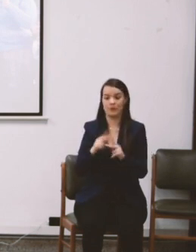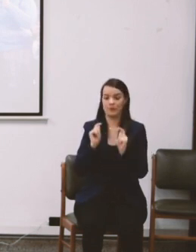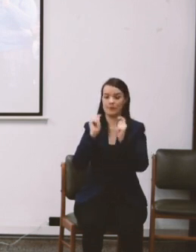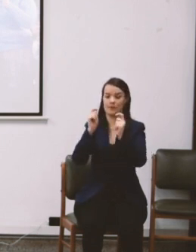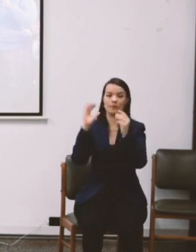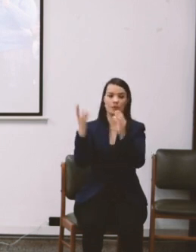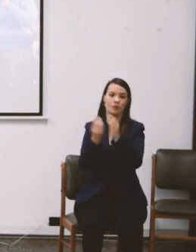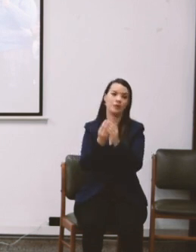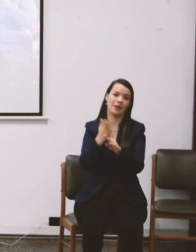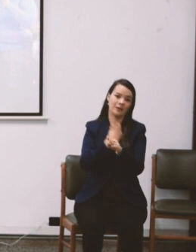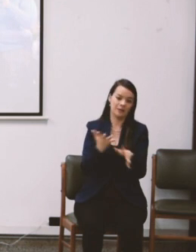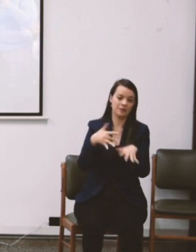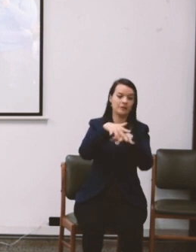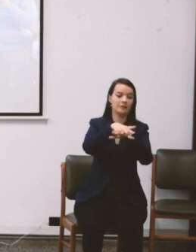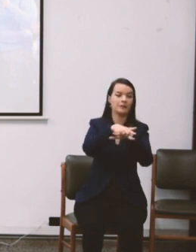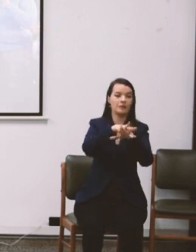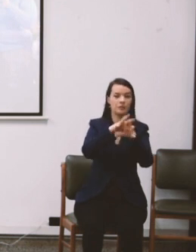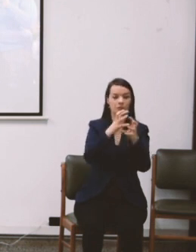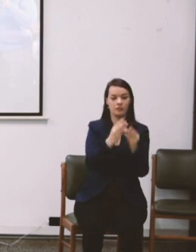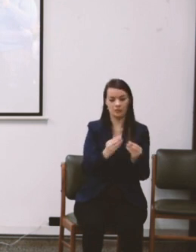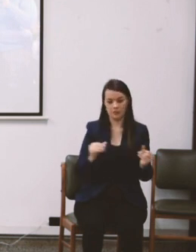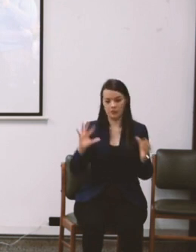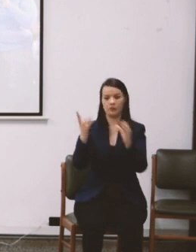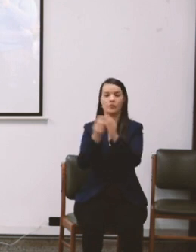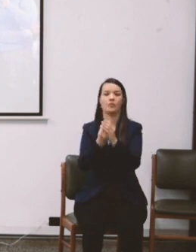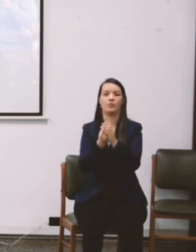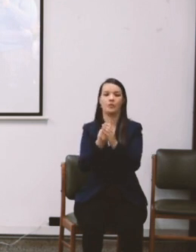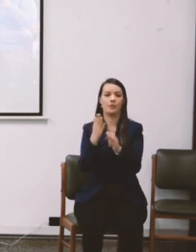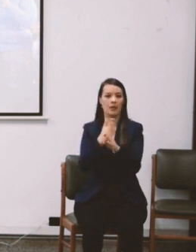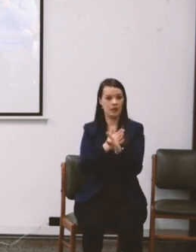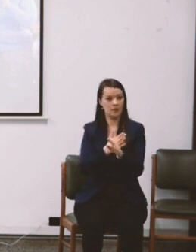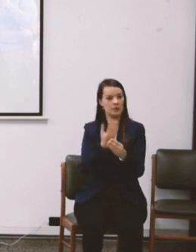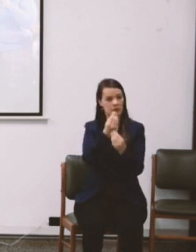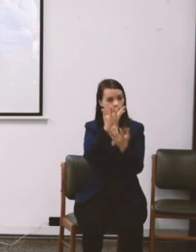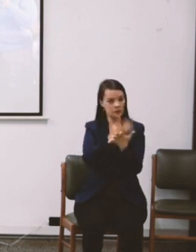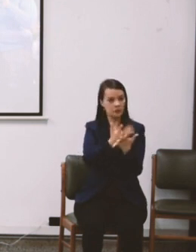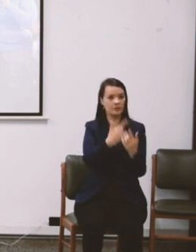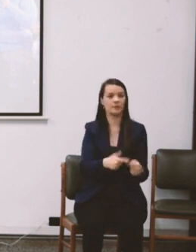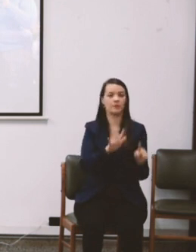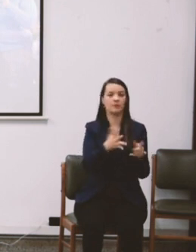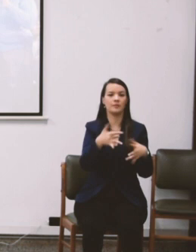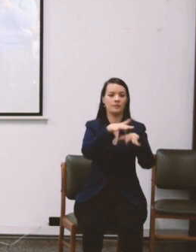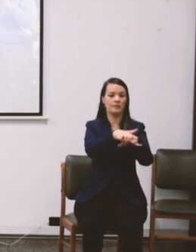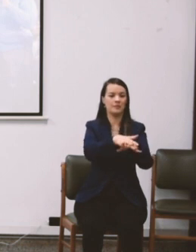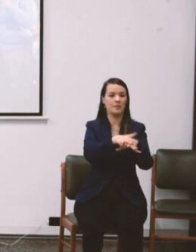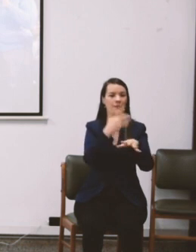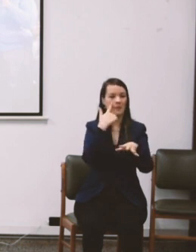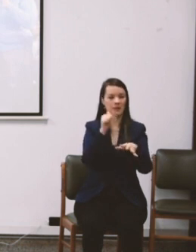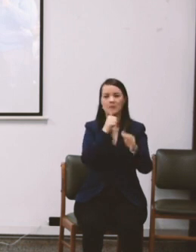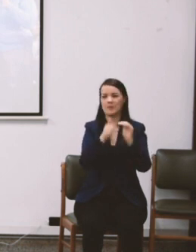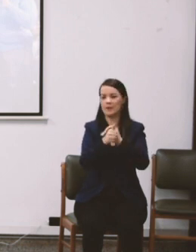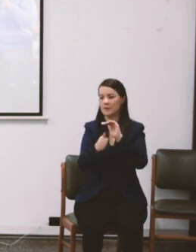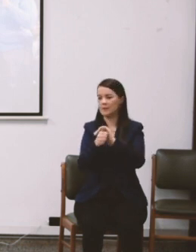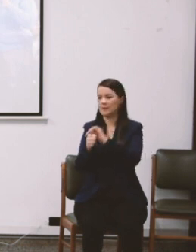inclusión, en este caso integración, un desmonte perverso de una estructura y se terceriza y se privatizaron